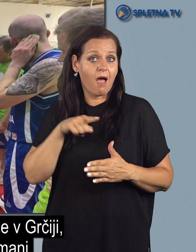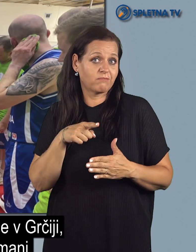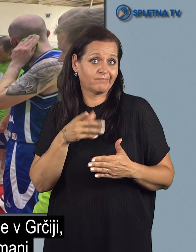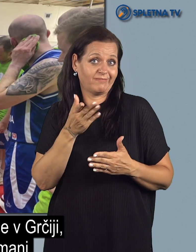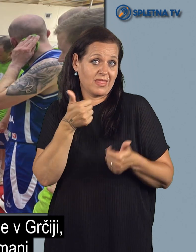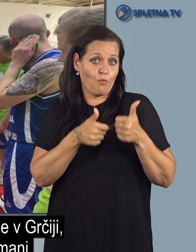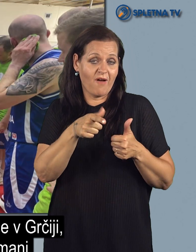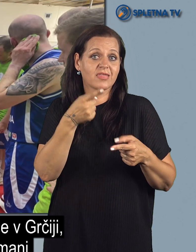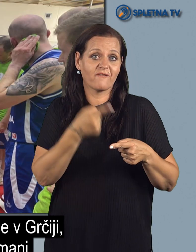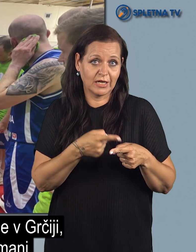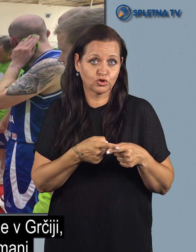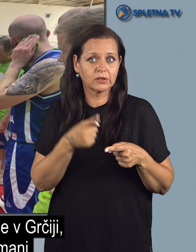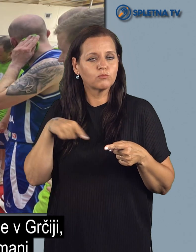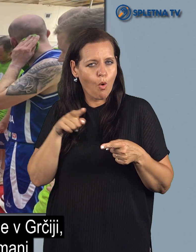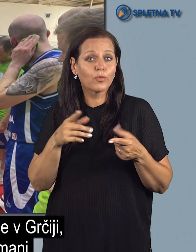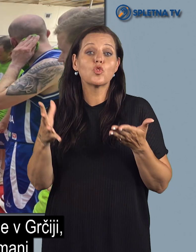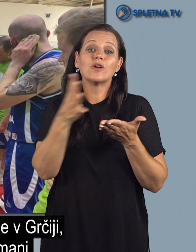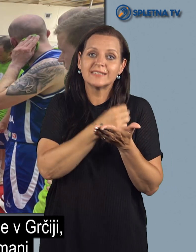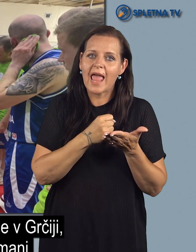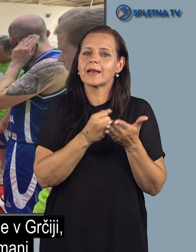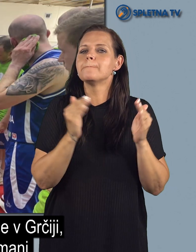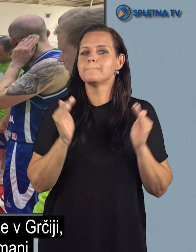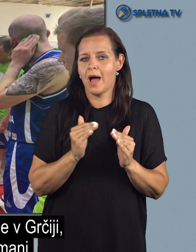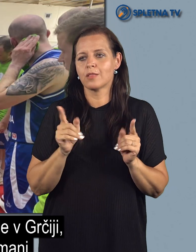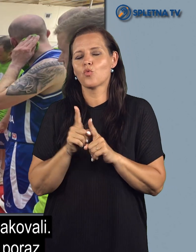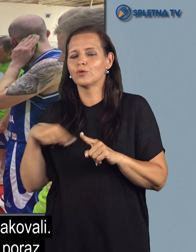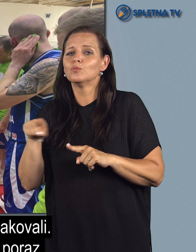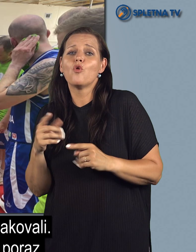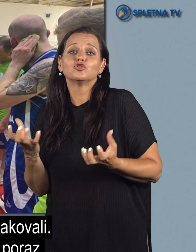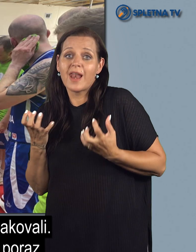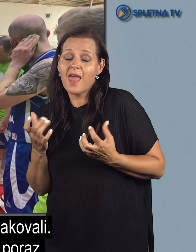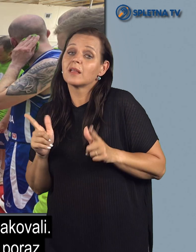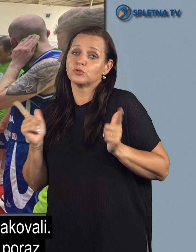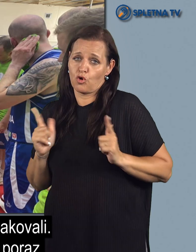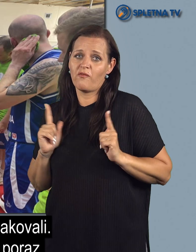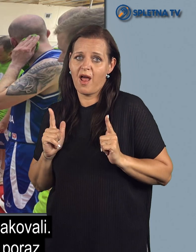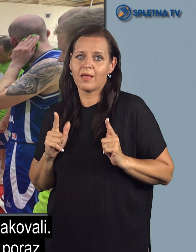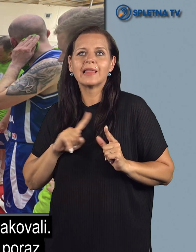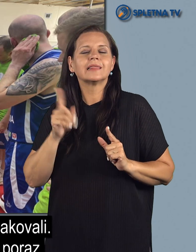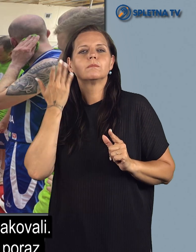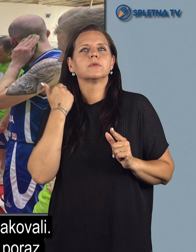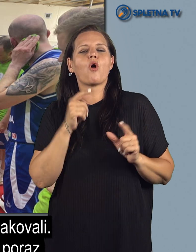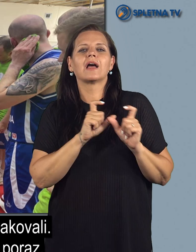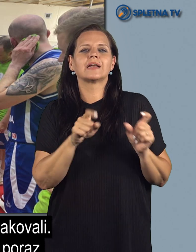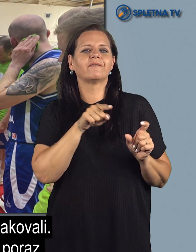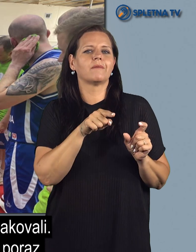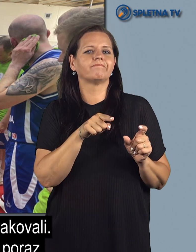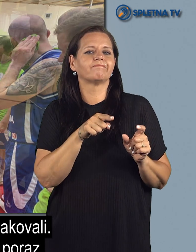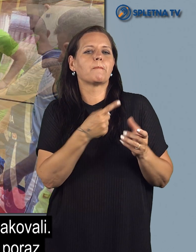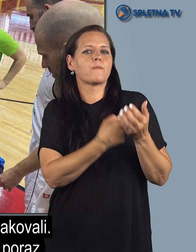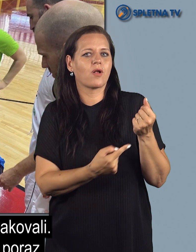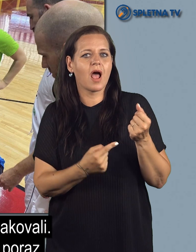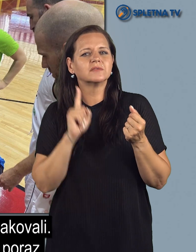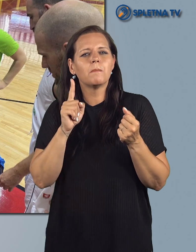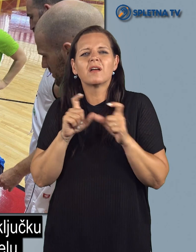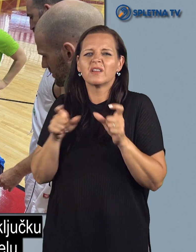je tekmovanje v Grčiji, kjer smo dosegli manj, kot smo želeli in pričakovali. Ni bil toliko usoden poraz,